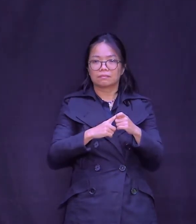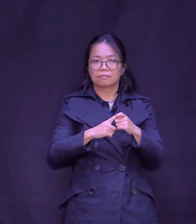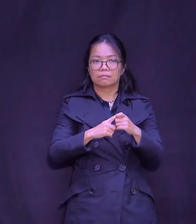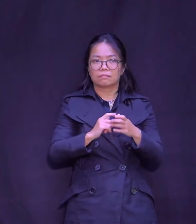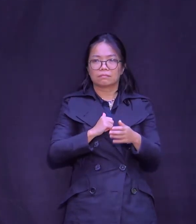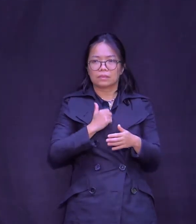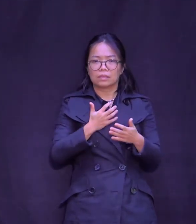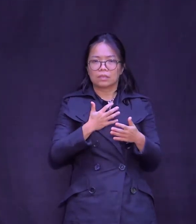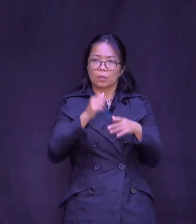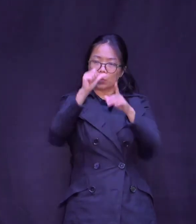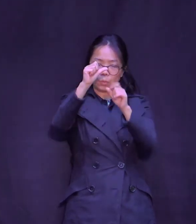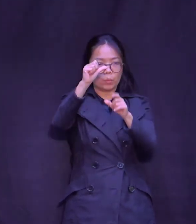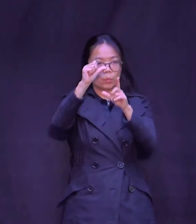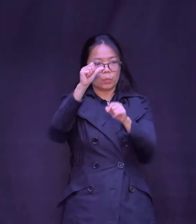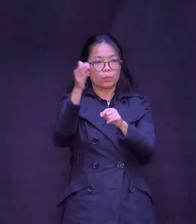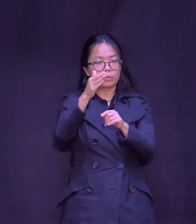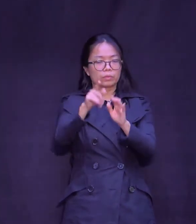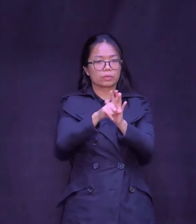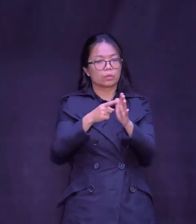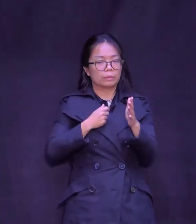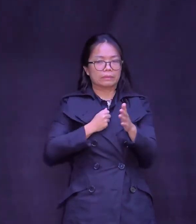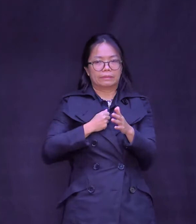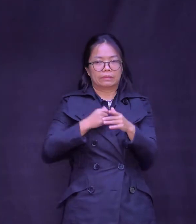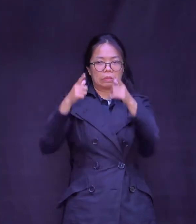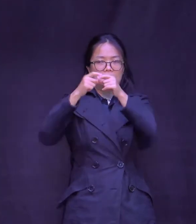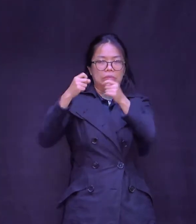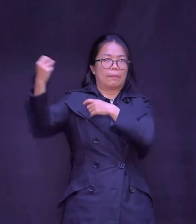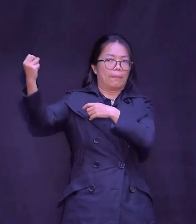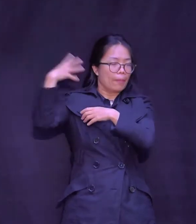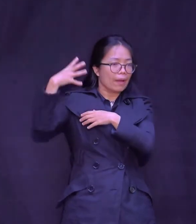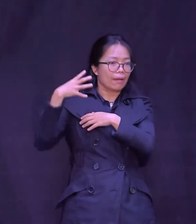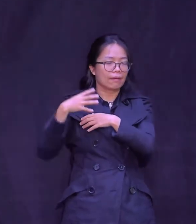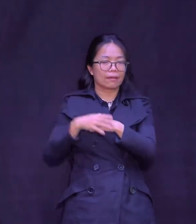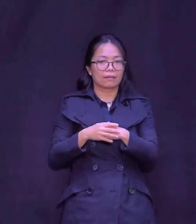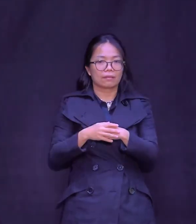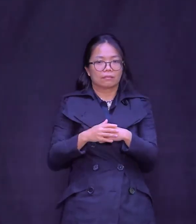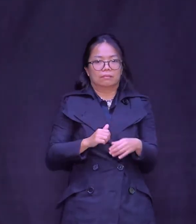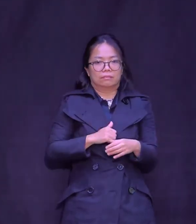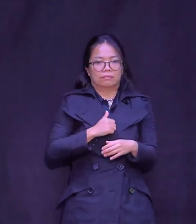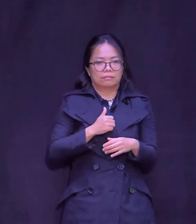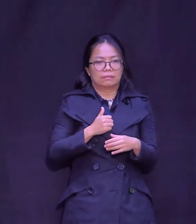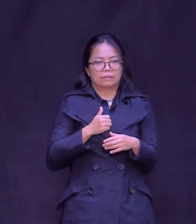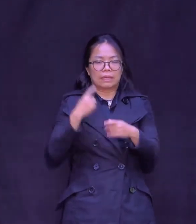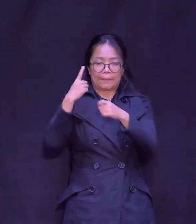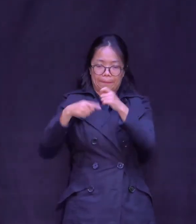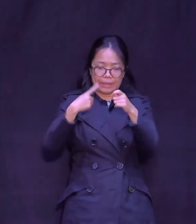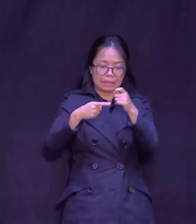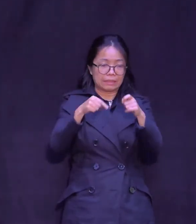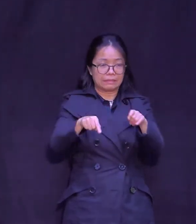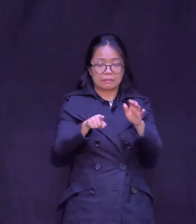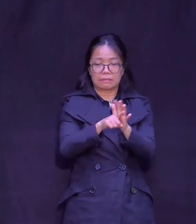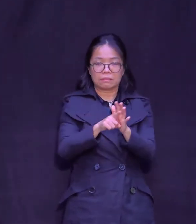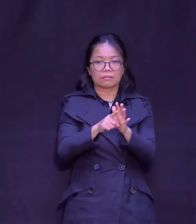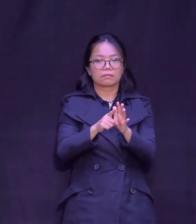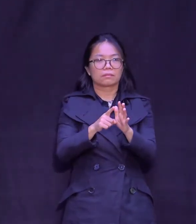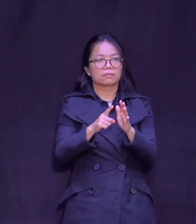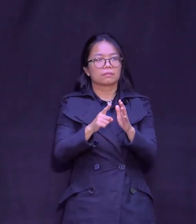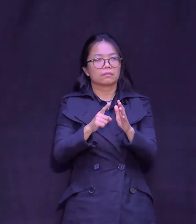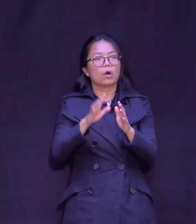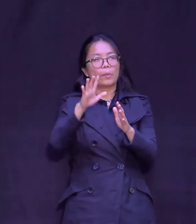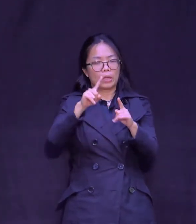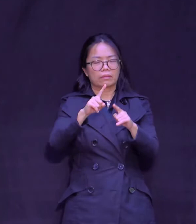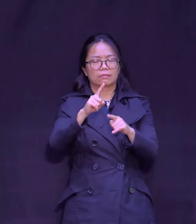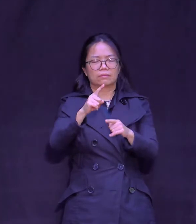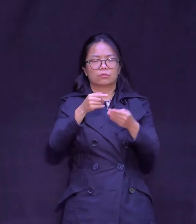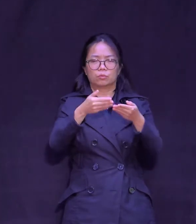在5月我们得知从日本传来的消息，其实每年这个时刻我们有一位